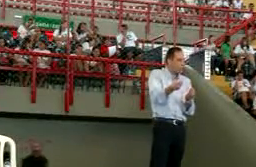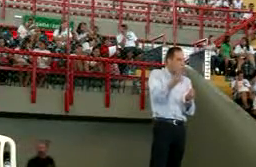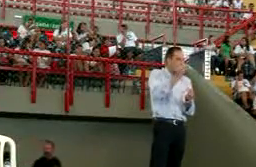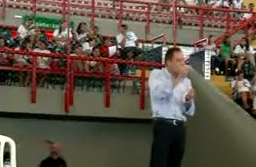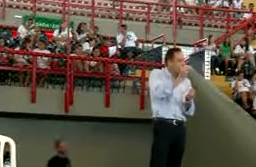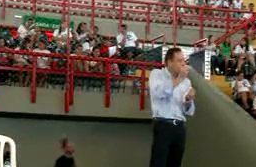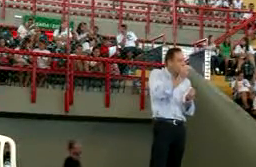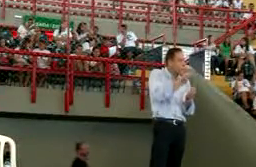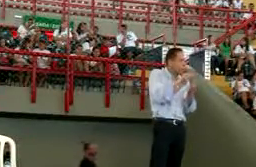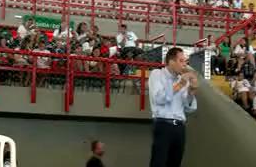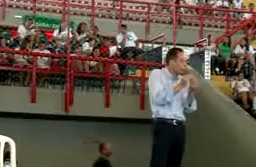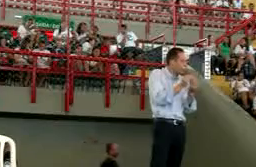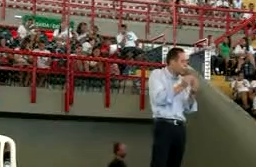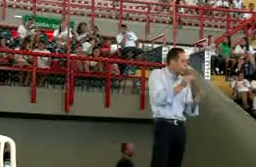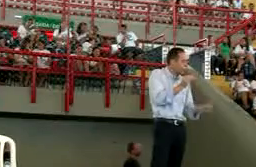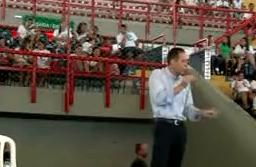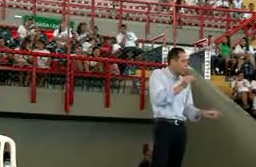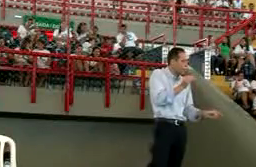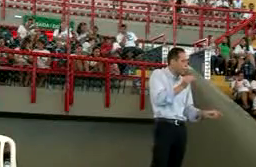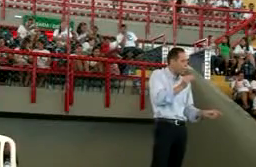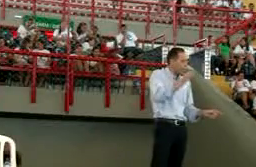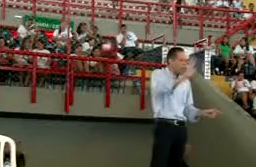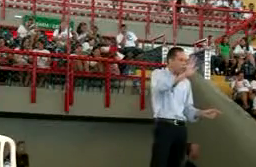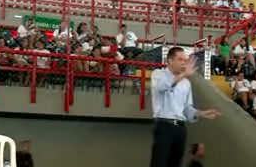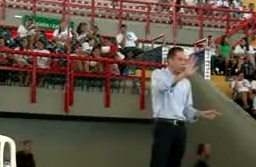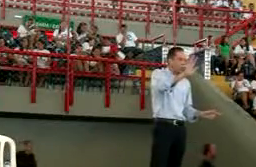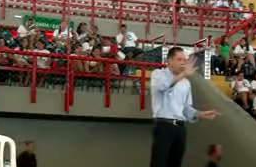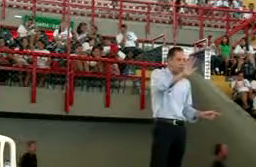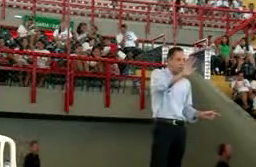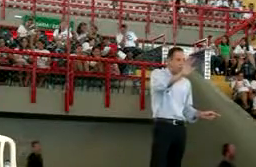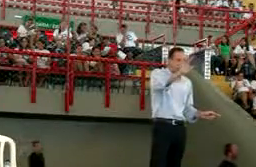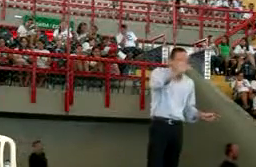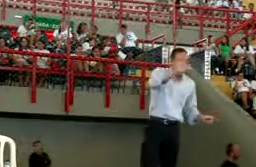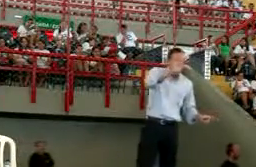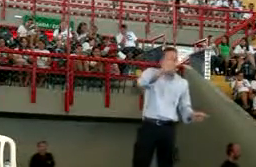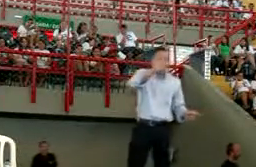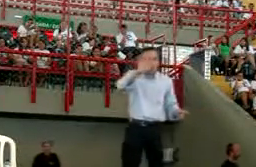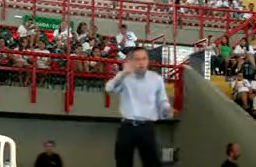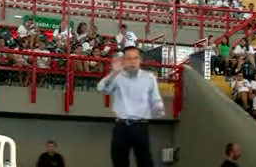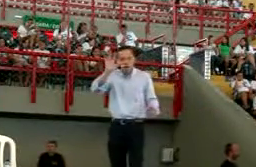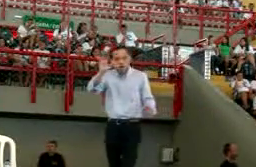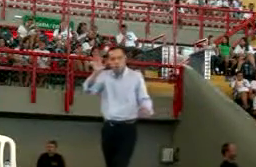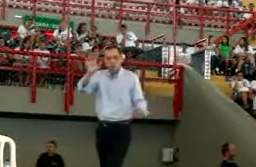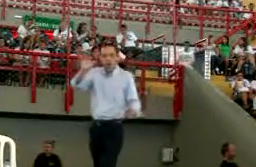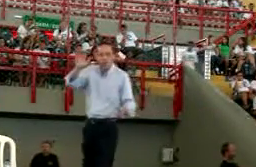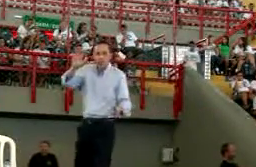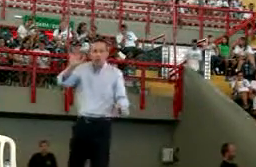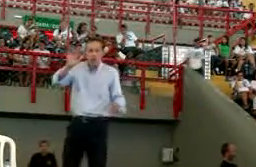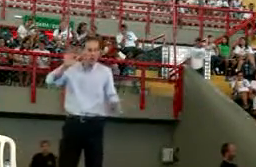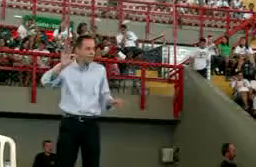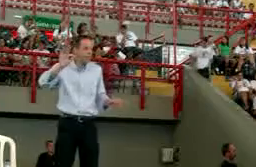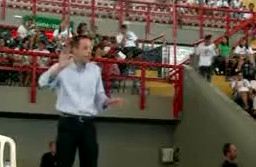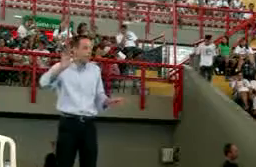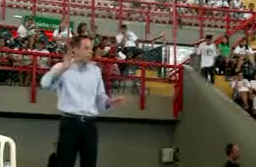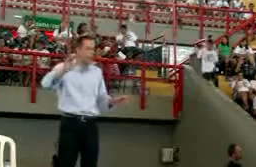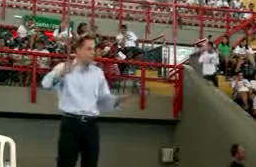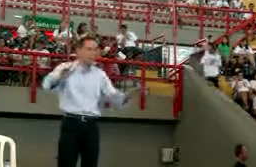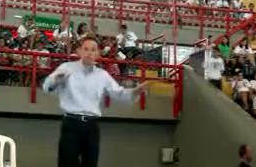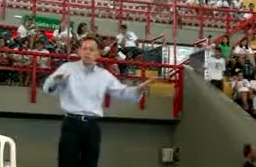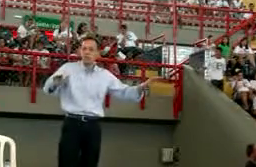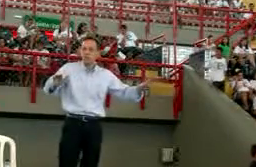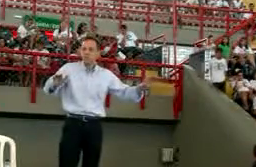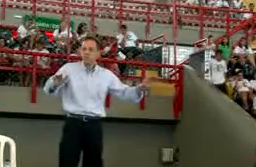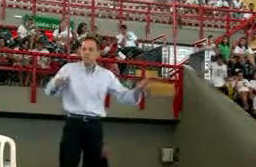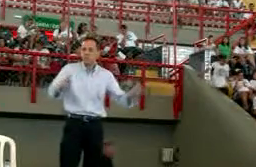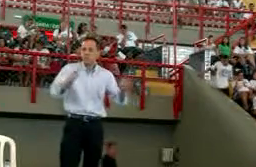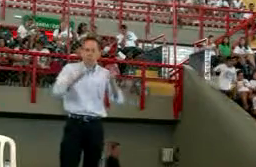Pedro. E aí, como Dom Pedro II tinha apenas 5 aninhos de idade, a little baby, a sweet child, ele não vai poder